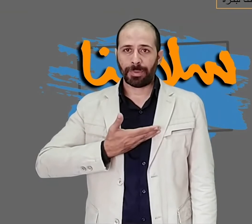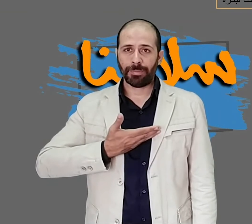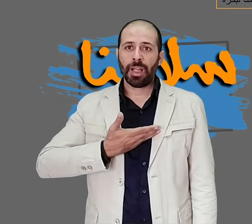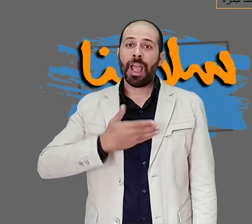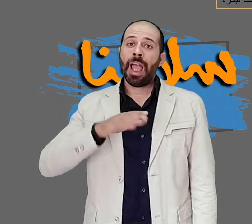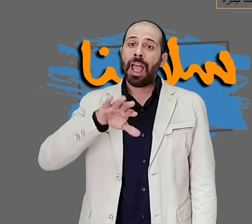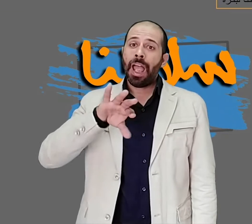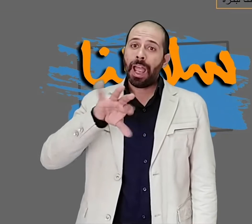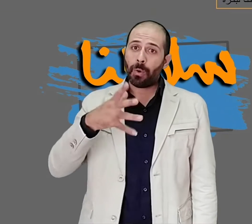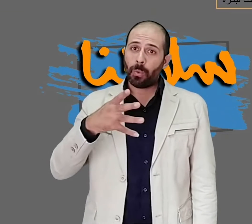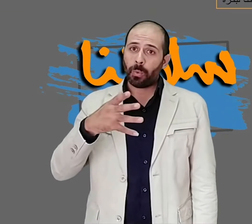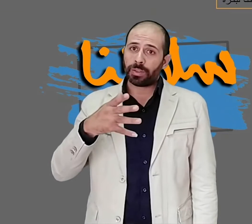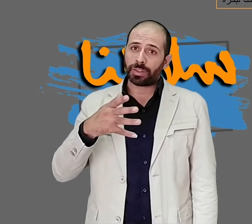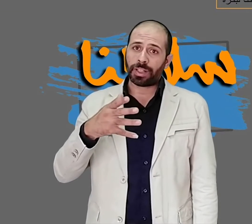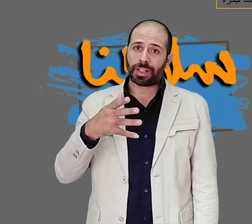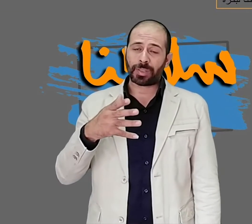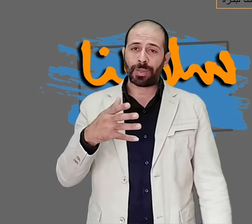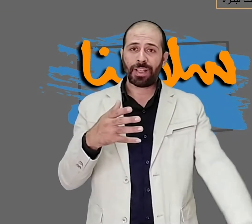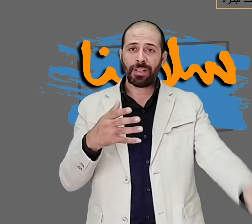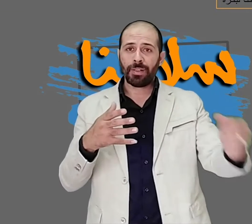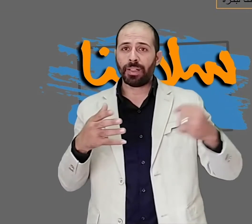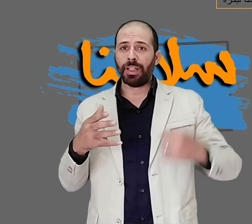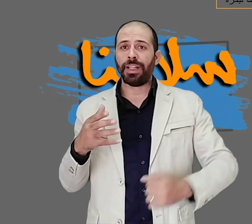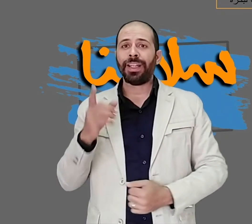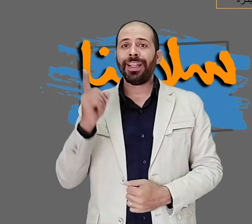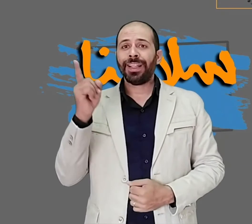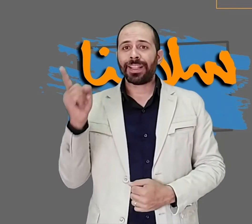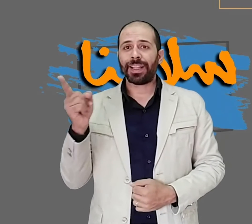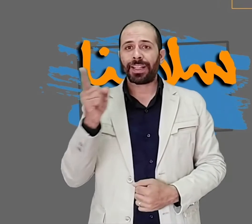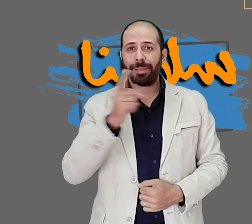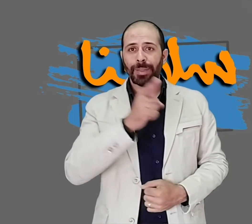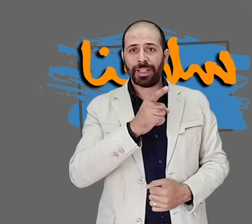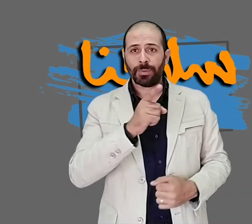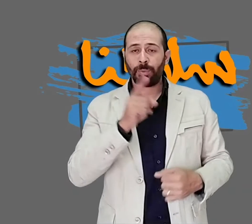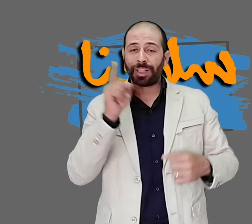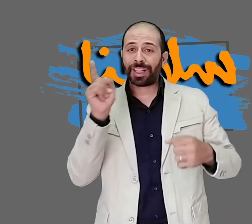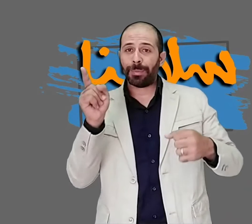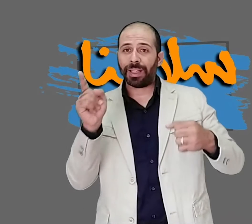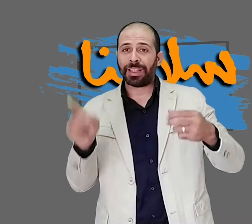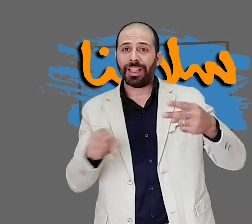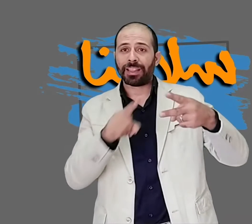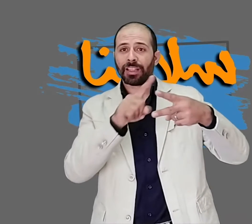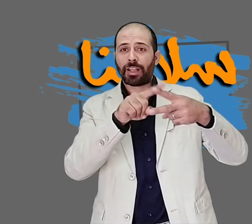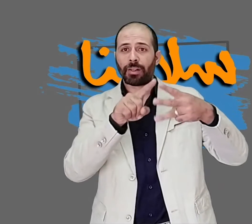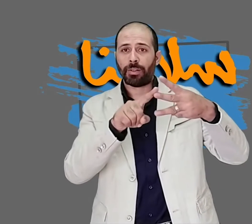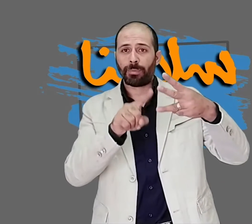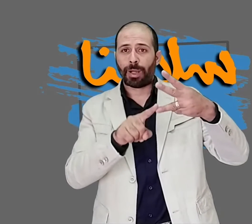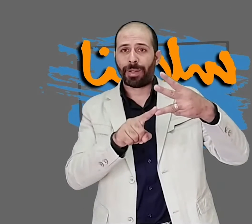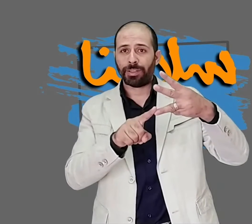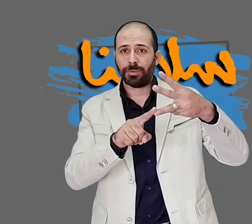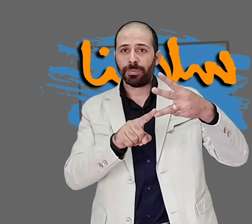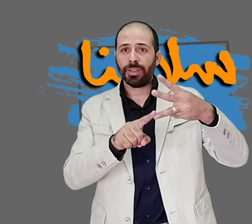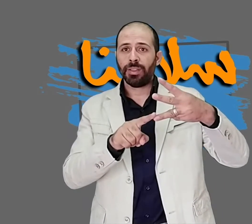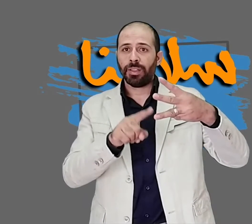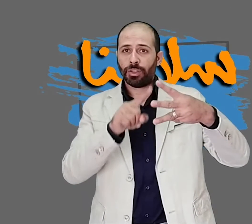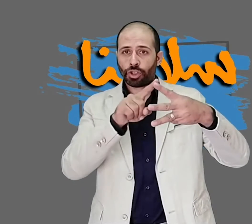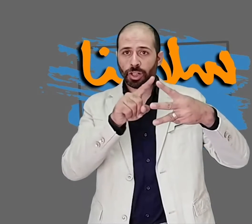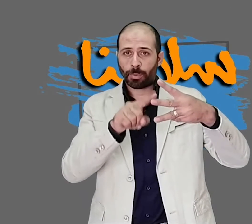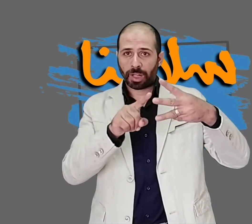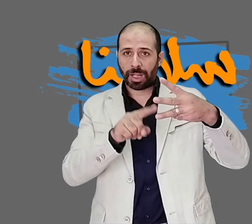تمام؟ أو الطريقة الرسمية اللي تاريخ الميلاد، وتاريخ الميلاد ليها ثلاث حركات مع بعضهم. إشارة مركبة